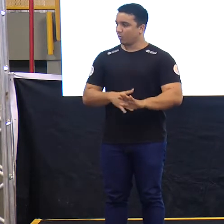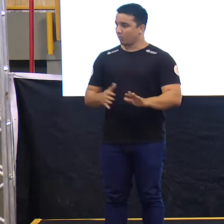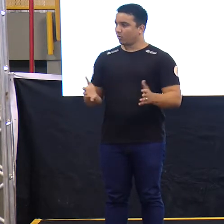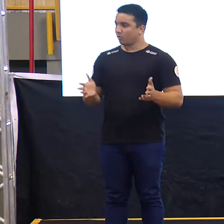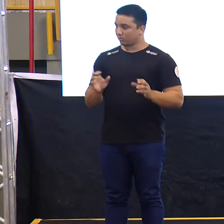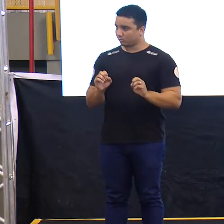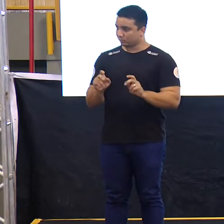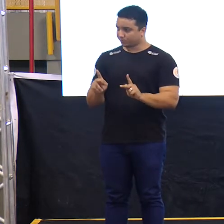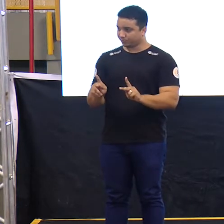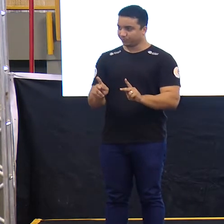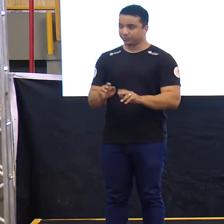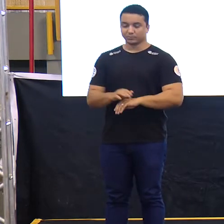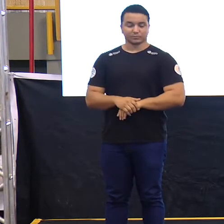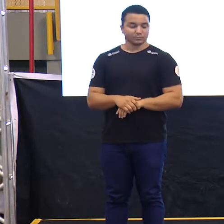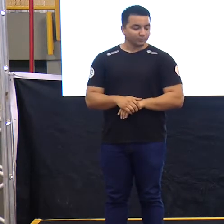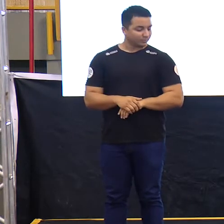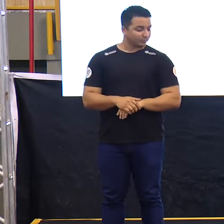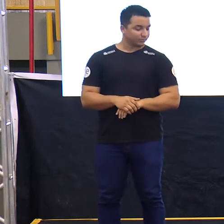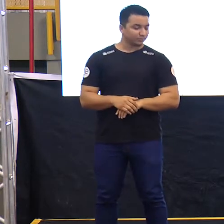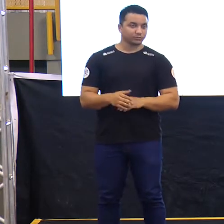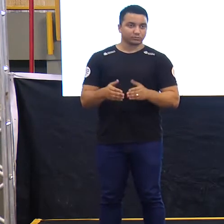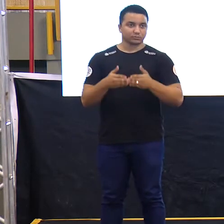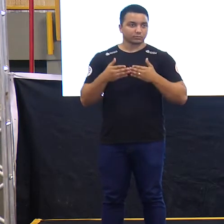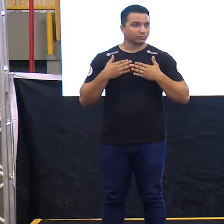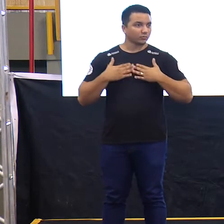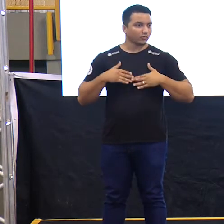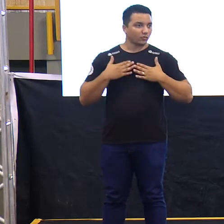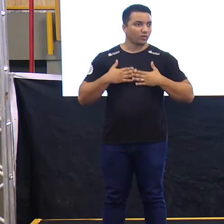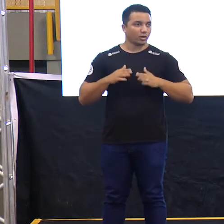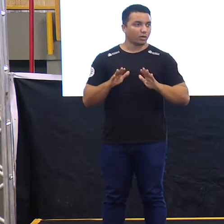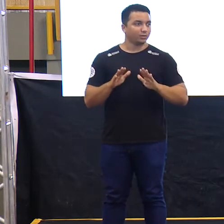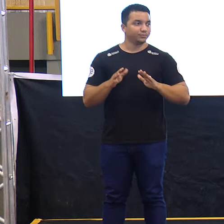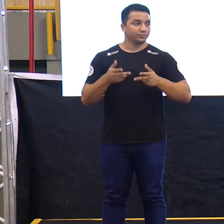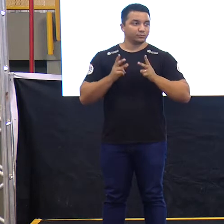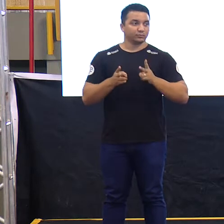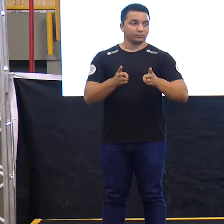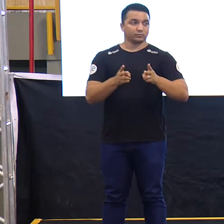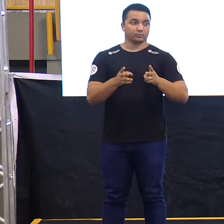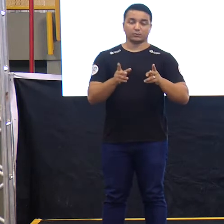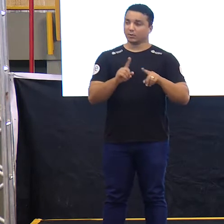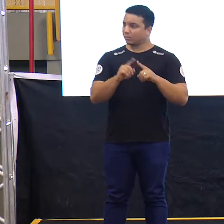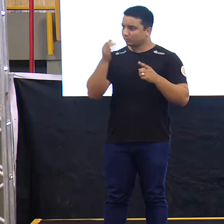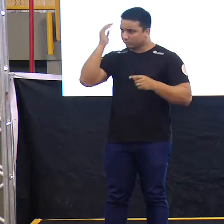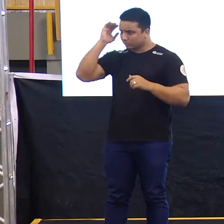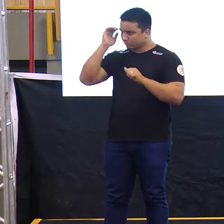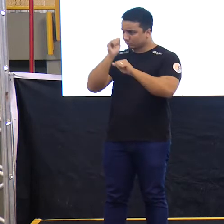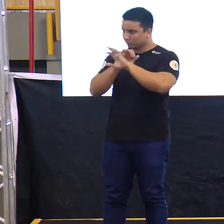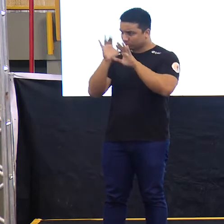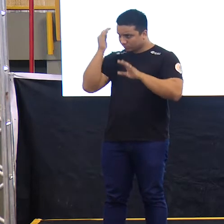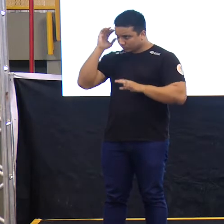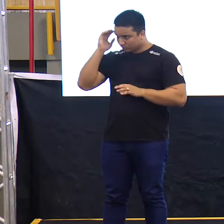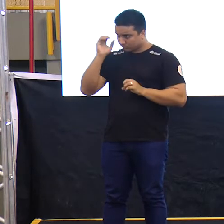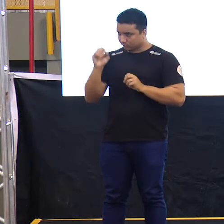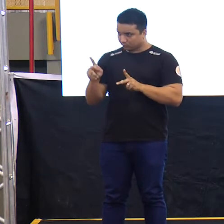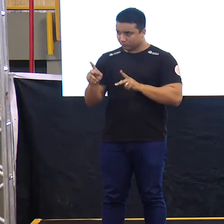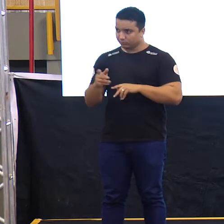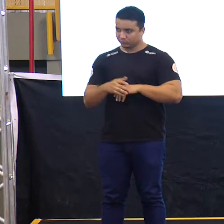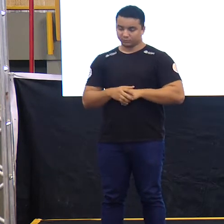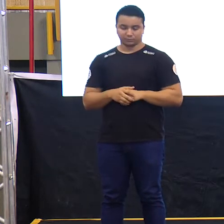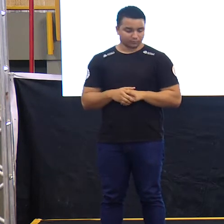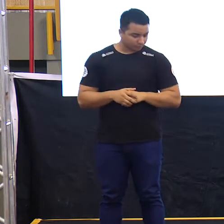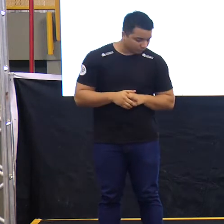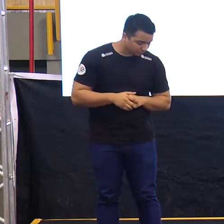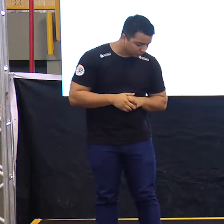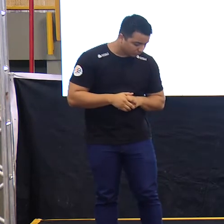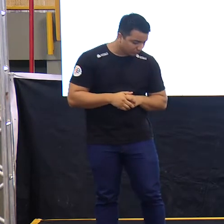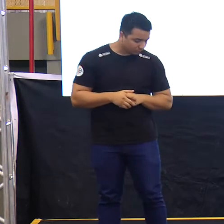né? Então é o seguinte, pediram para falar um pouquinho mais devagar, mas tá dando, eu estou falando numa velocidade boa, sim ou